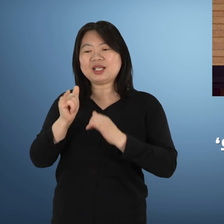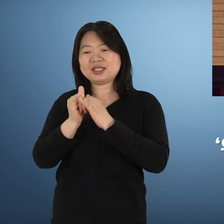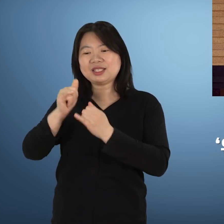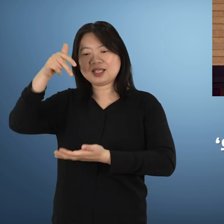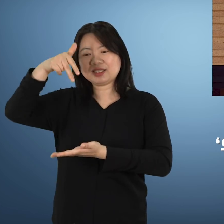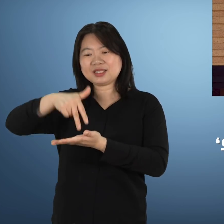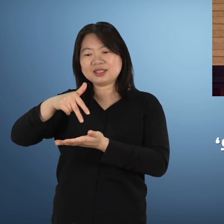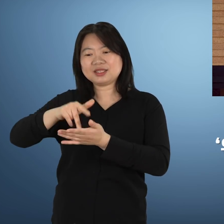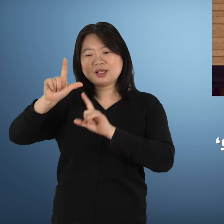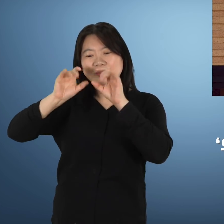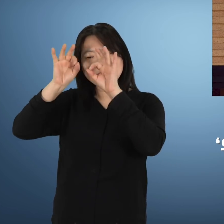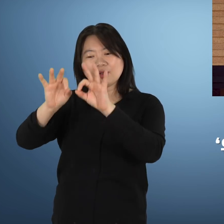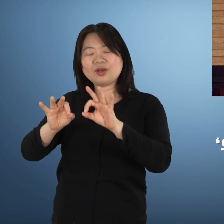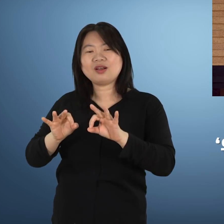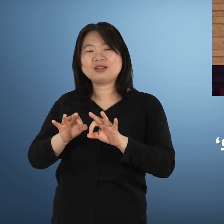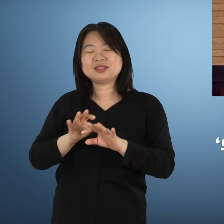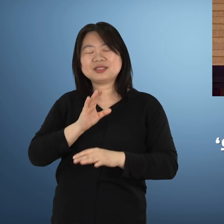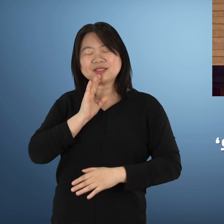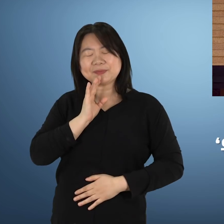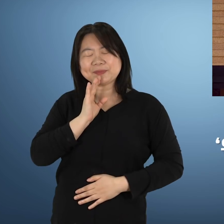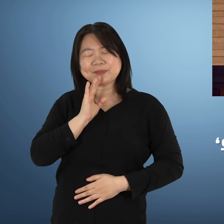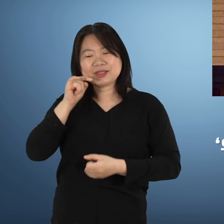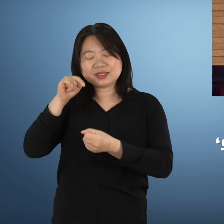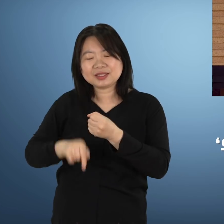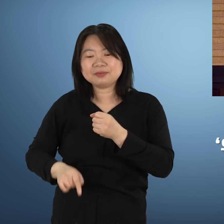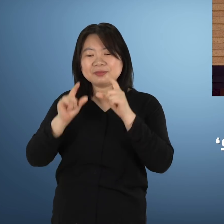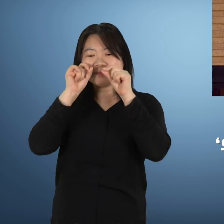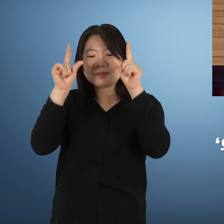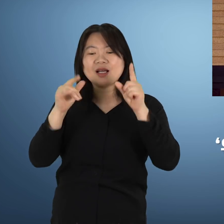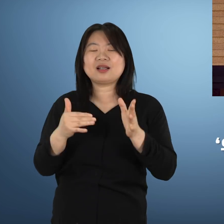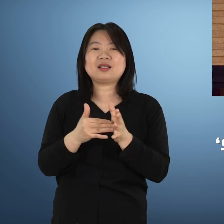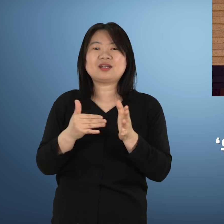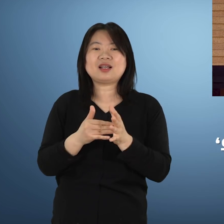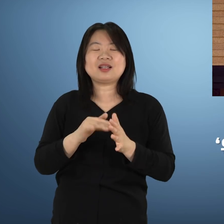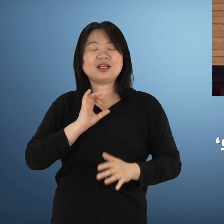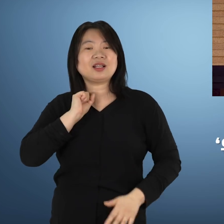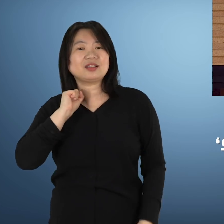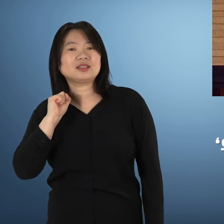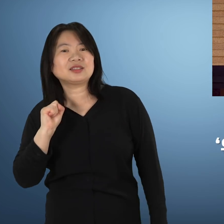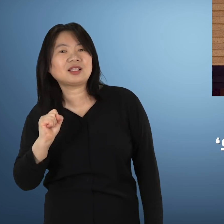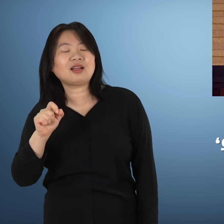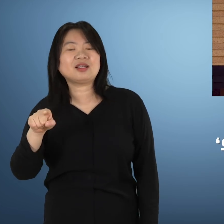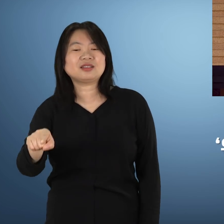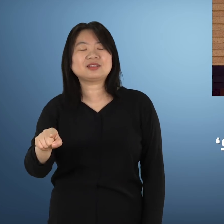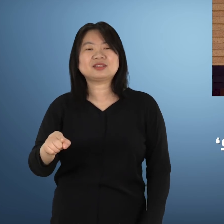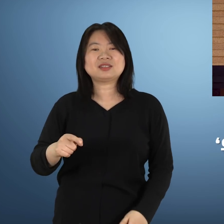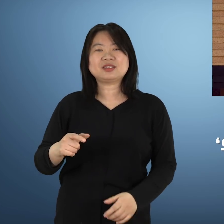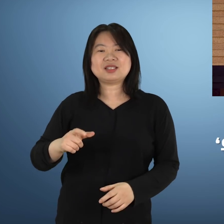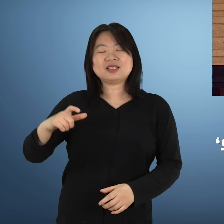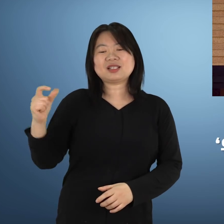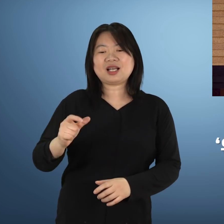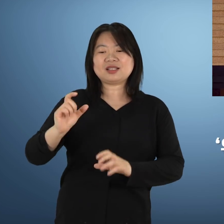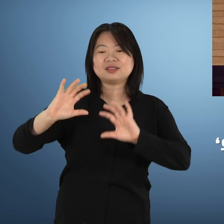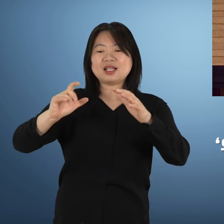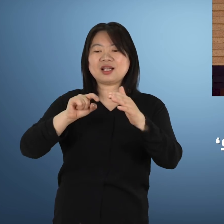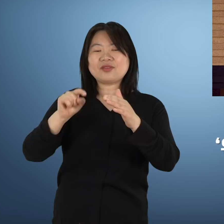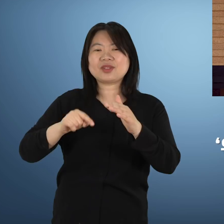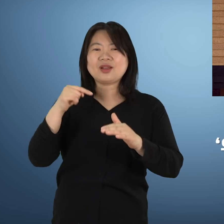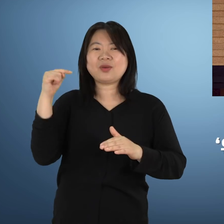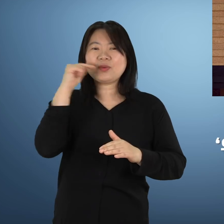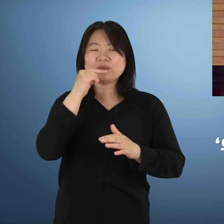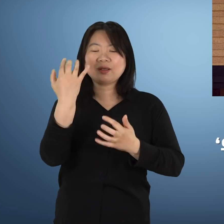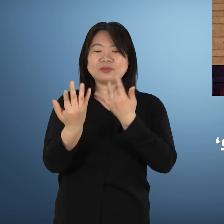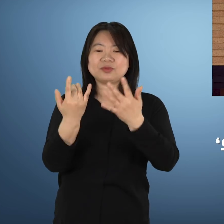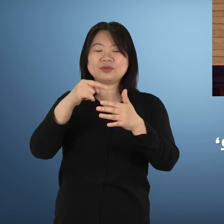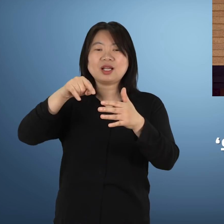상태인 것을 처절하게 깨달아요. 끌려간 그 열강 속에, 혹독한